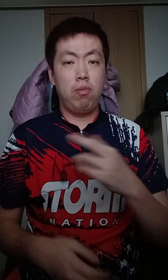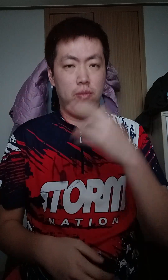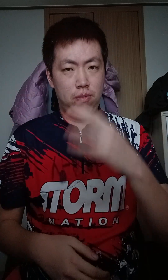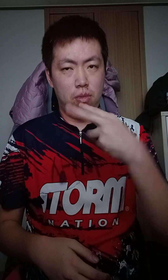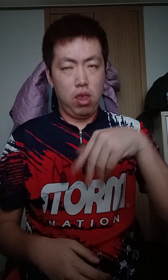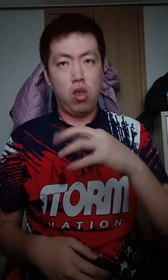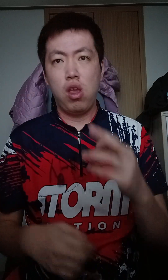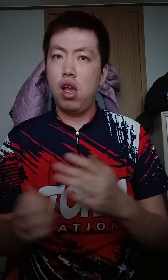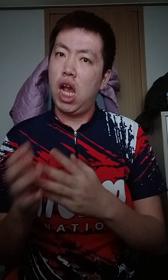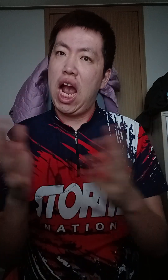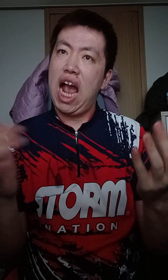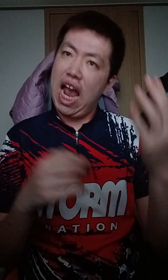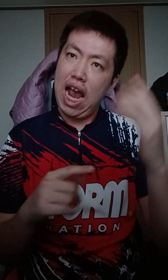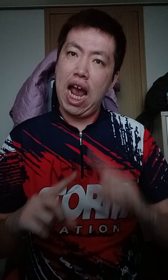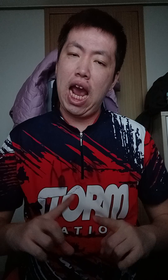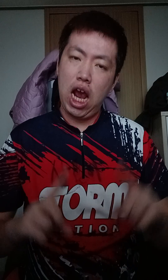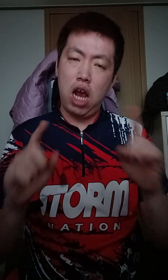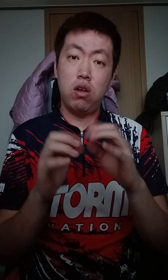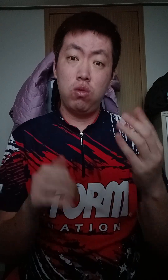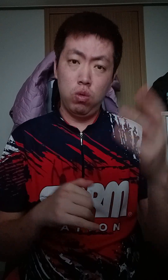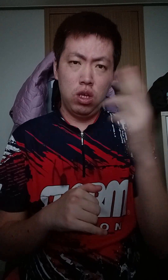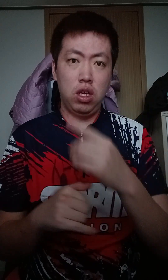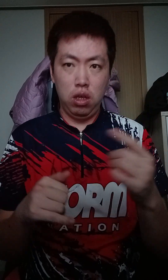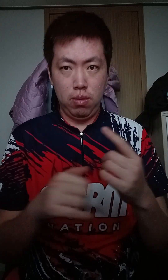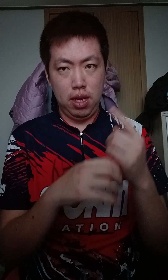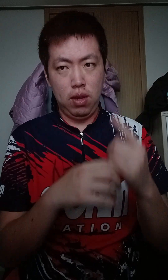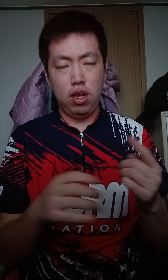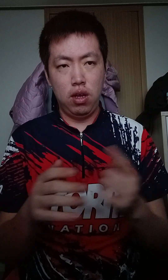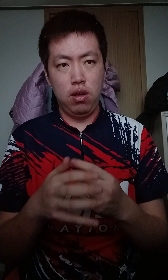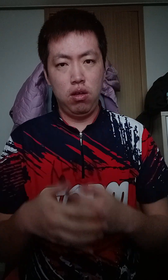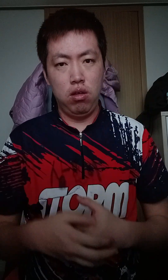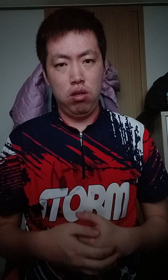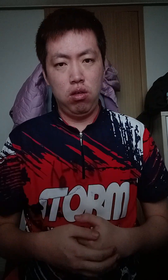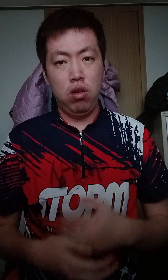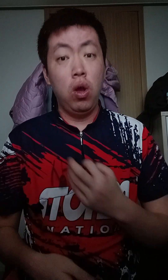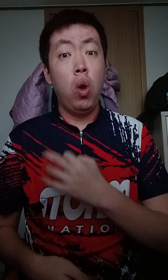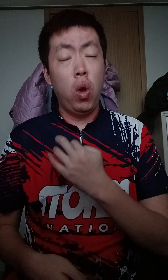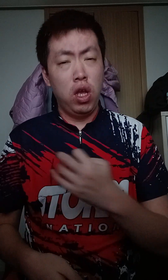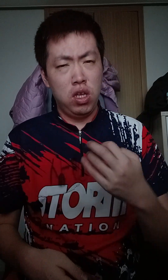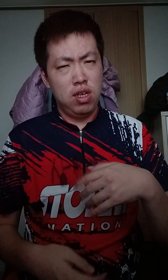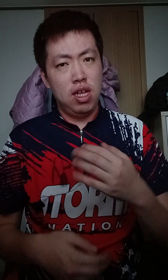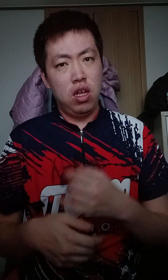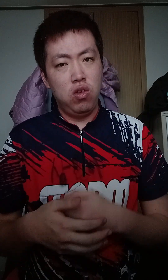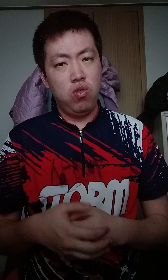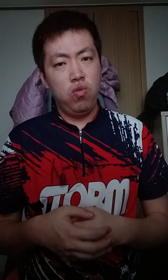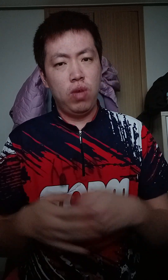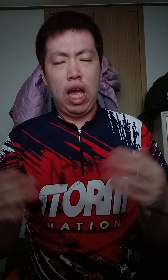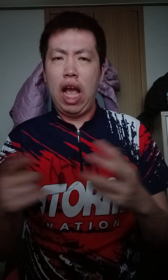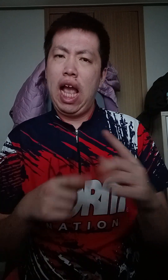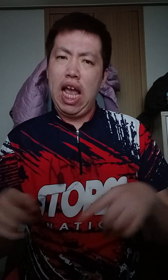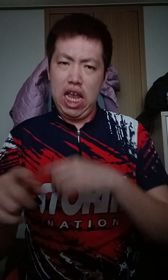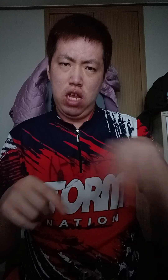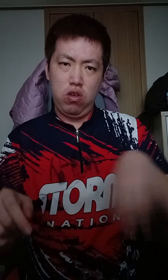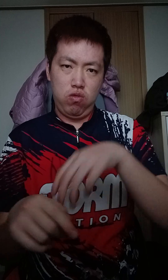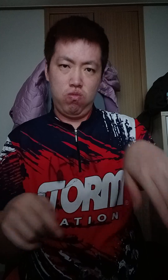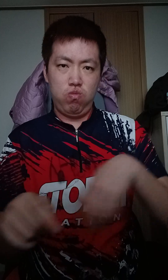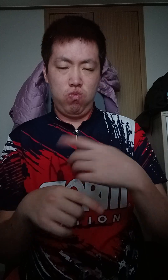만에 입소한 아기가 어느덧 초등학교에 입학할 나이가 됐지만 그동안 보육사는 수도 없이 바뀌었습니다.